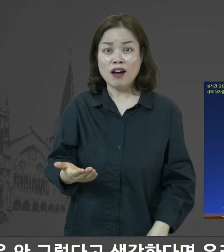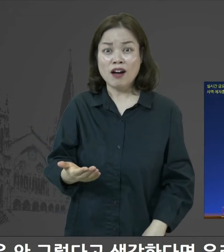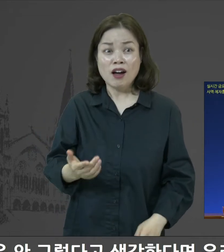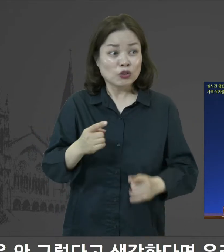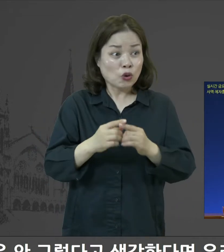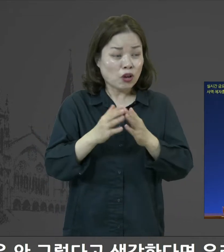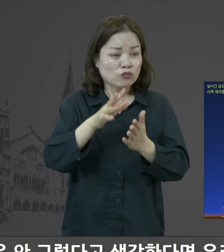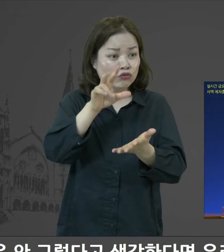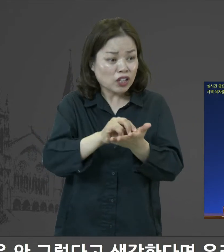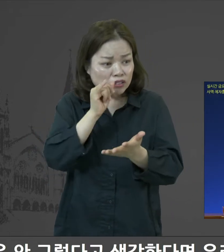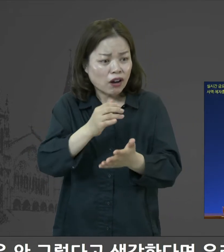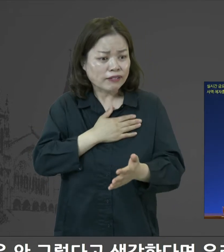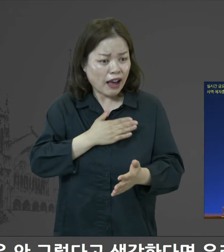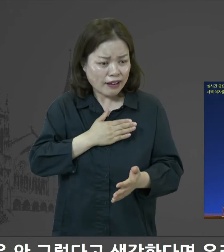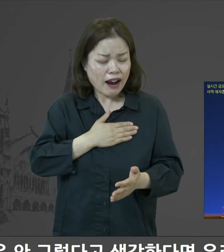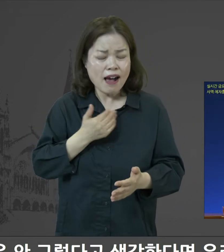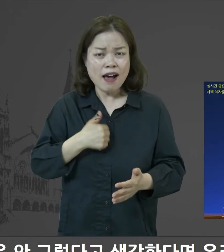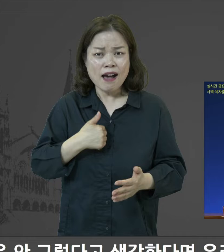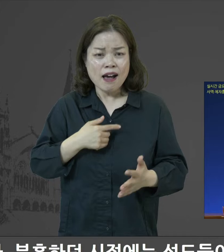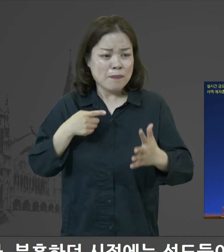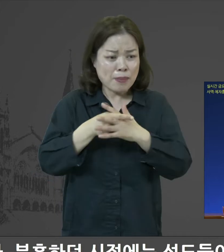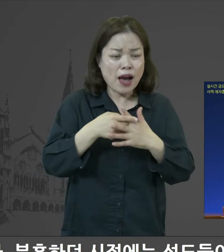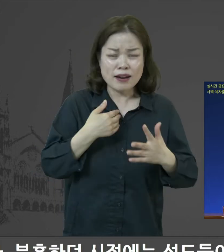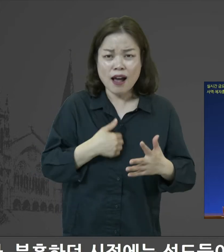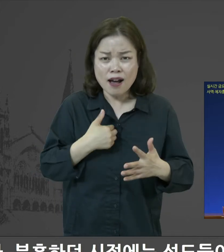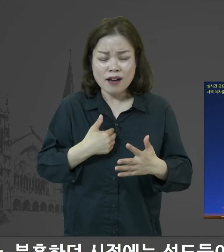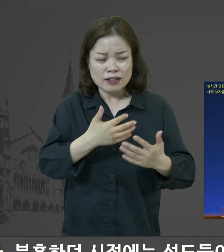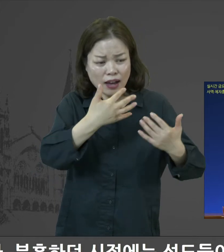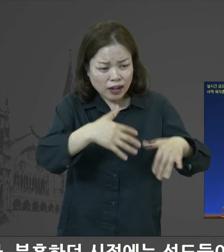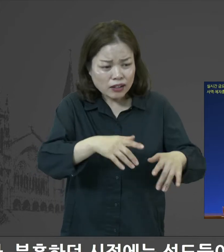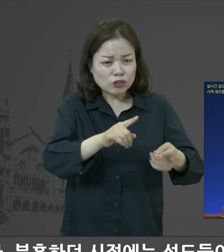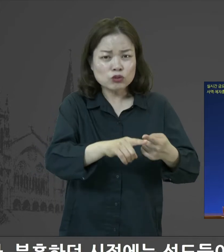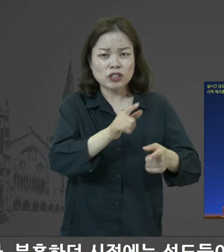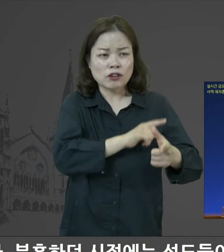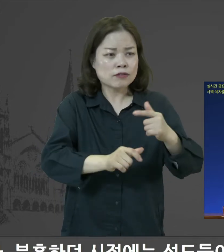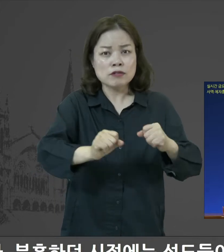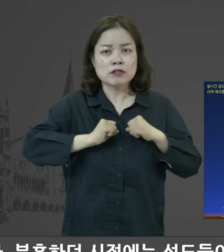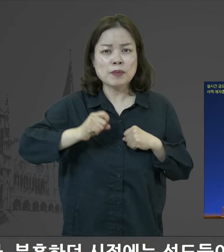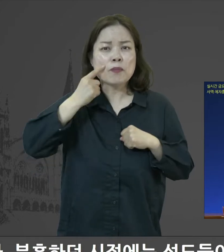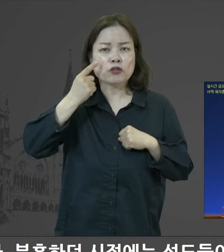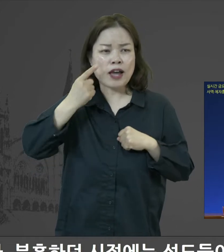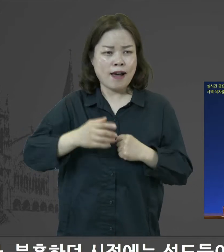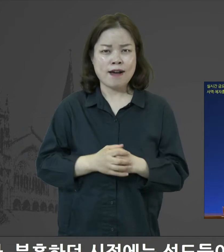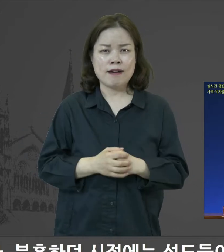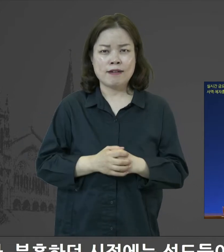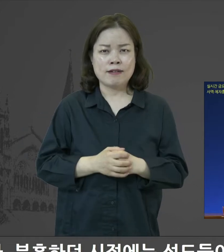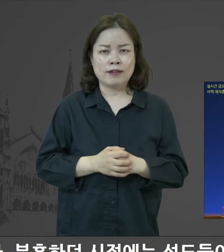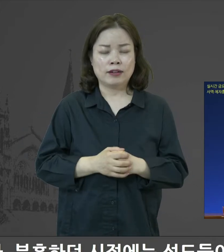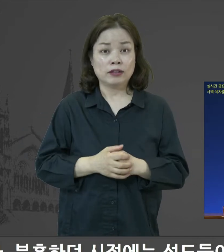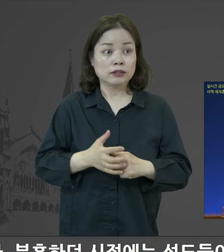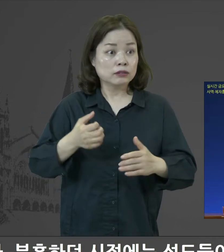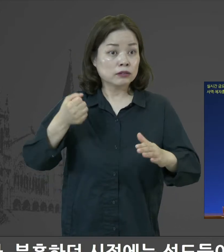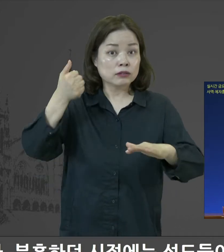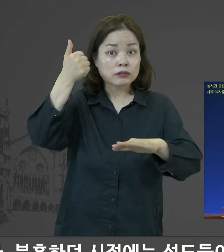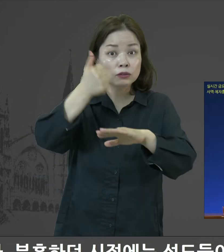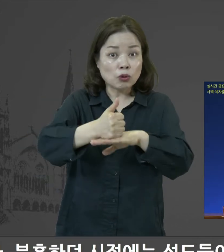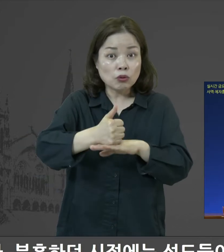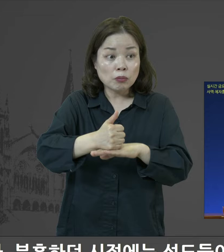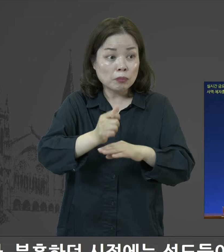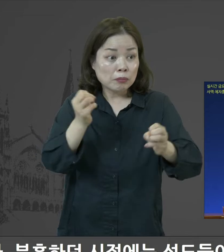교회 그런 문제 있는 거 내가 알아. 우리 교회 이렇게 약한 부분이 있는 거 알아. 그러니까 우리가 더 잘하자고. 이렇게 결론이 나지